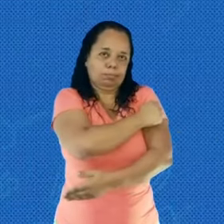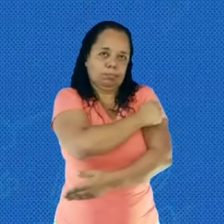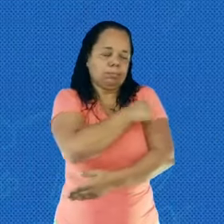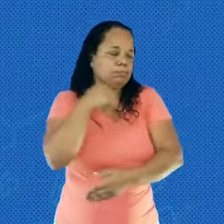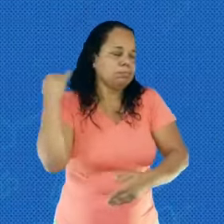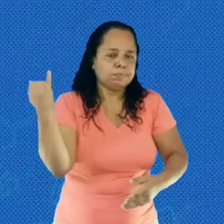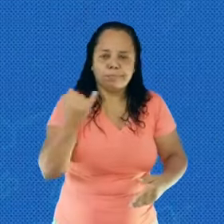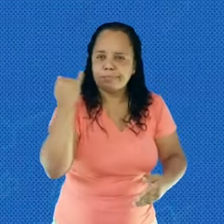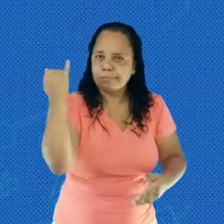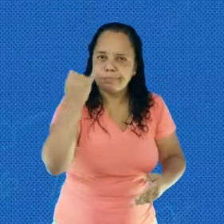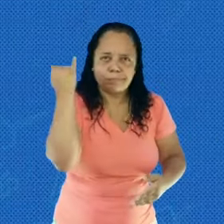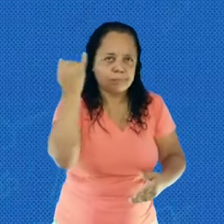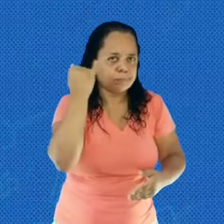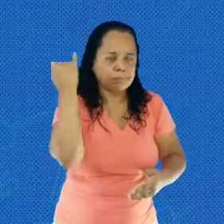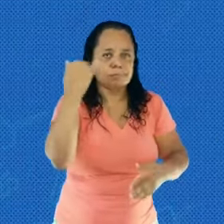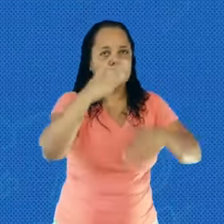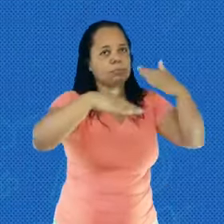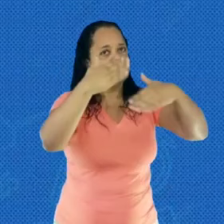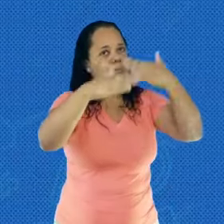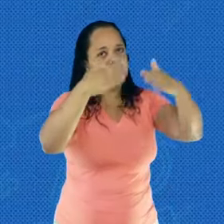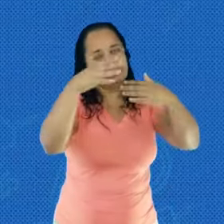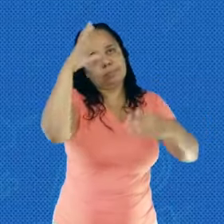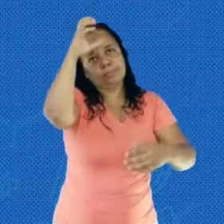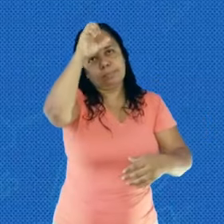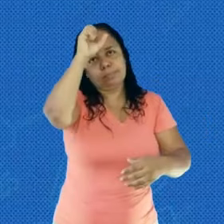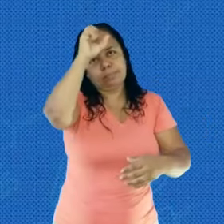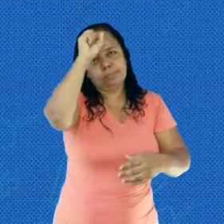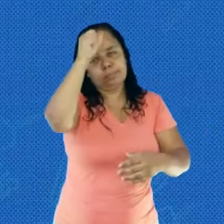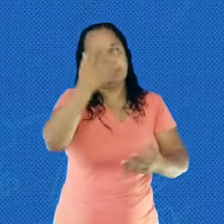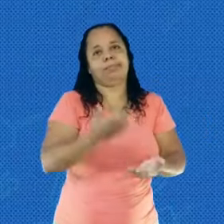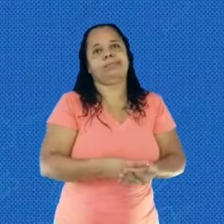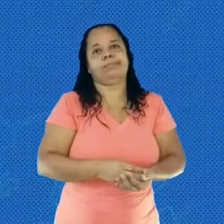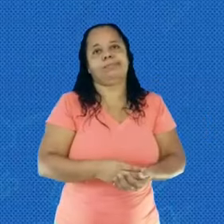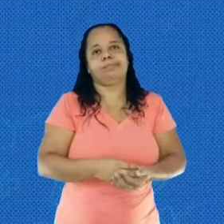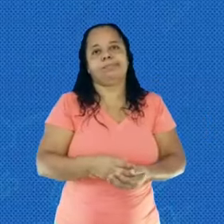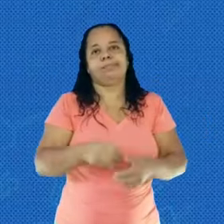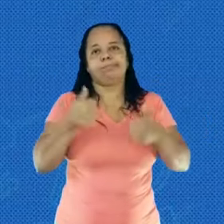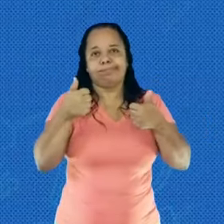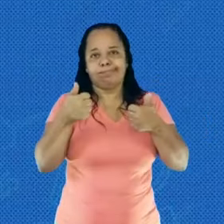importante, né, para ele se desenvolver. É isso, muito obrigada.